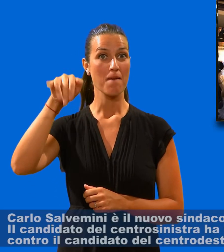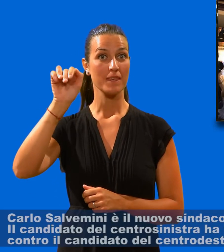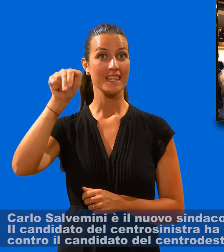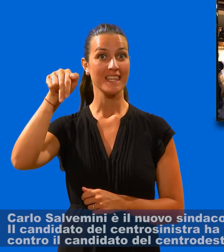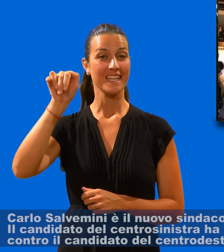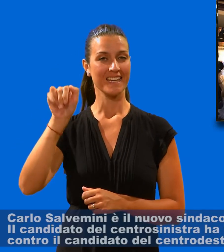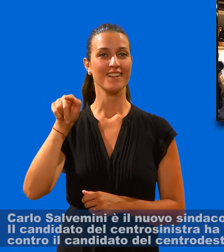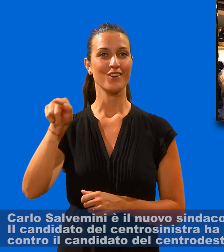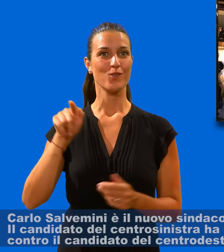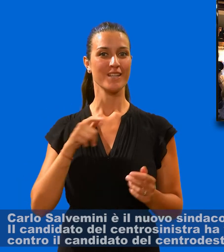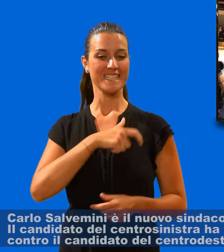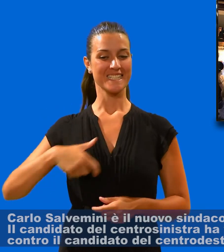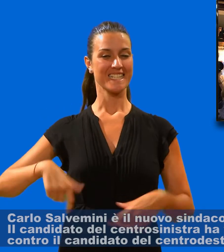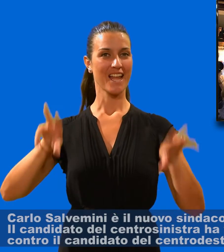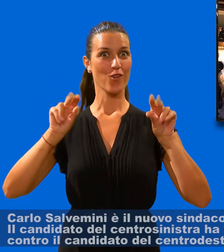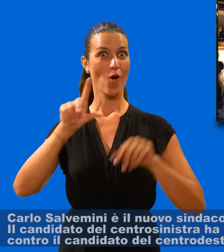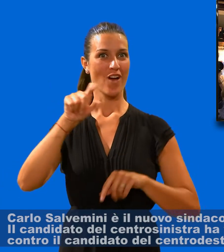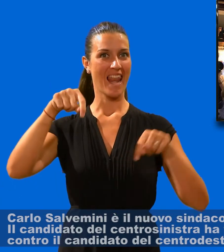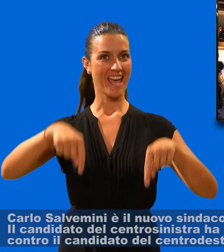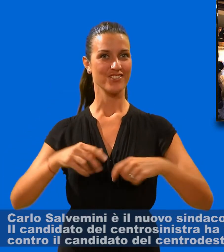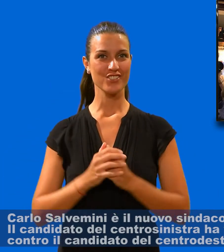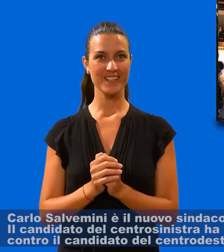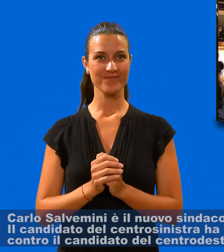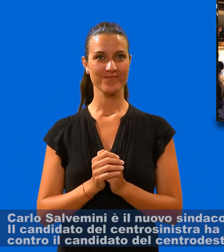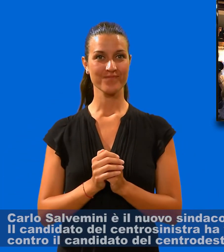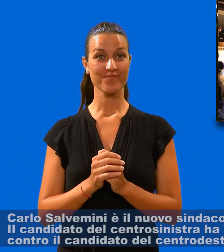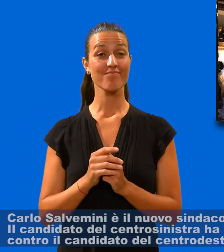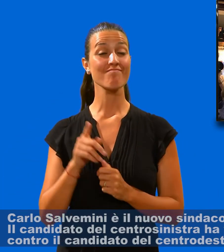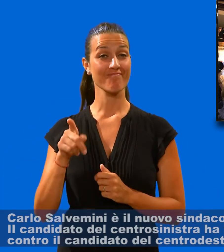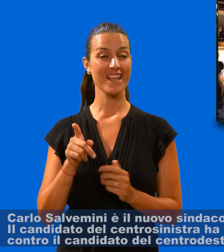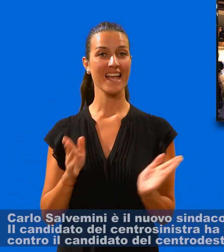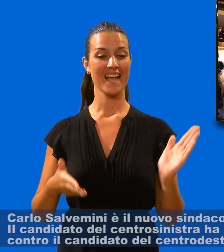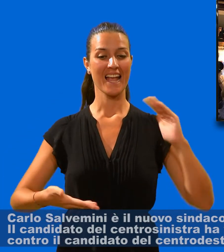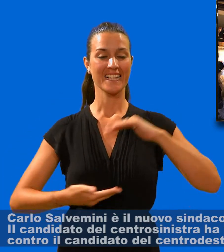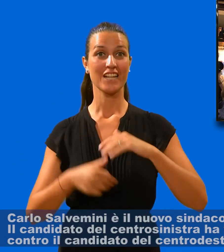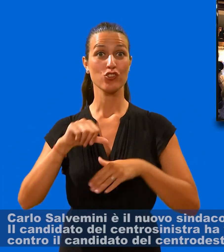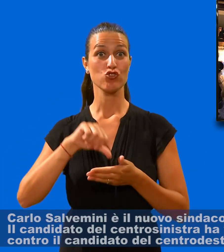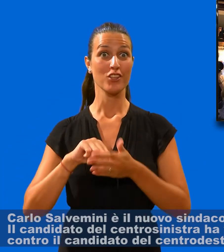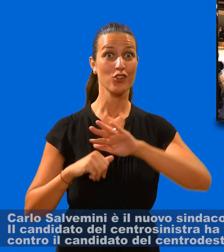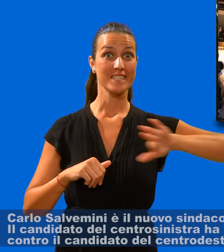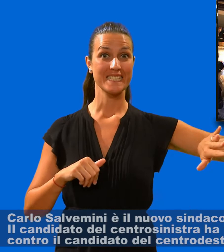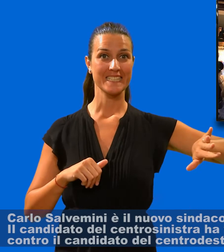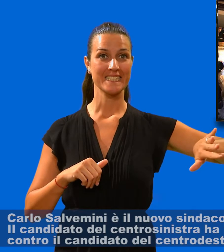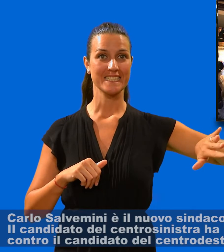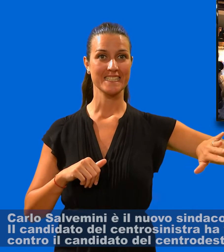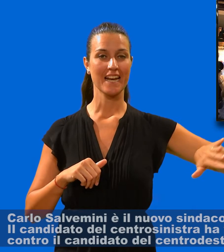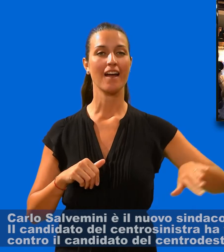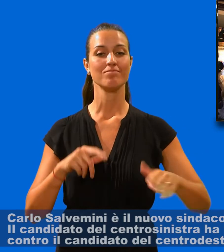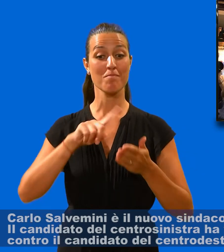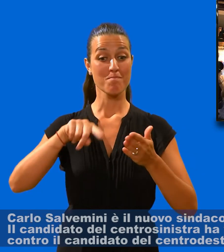di lecce il candidato del centrosinistra ha vinto al ballottaggio contro